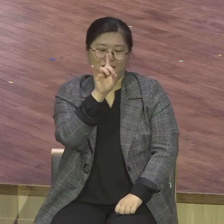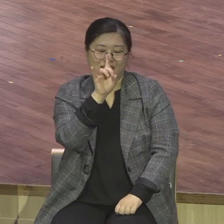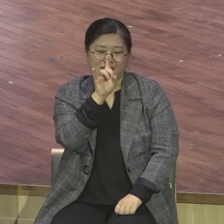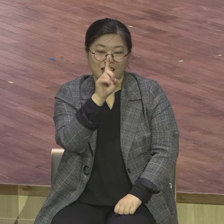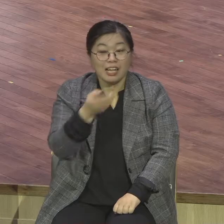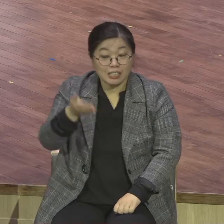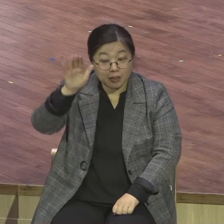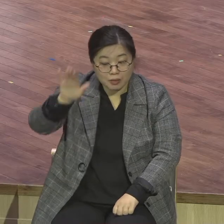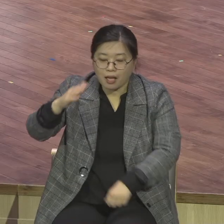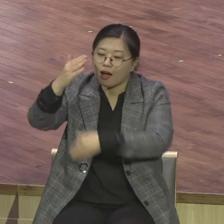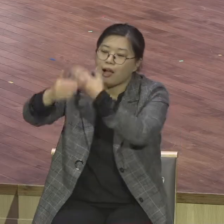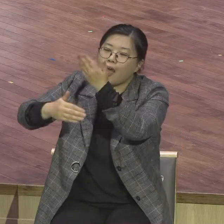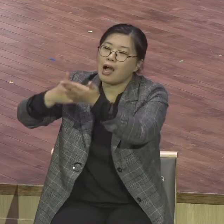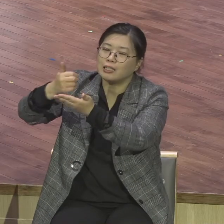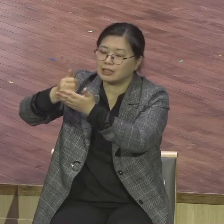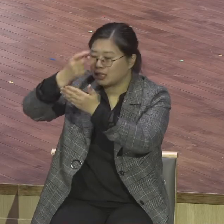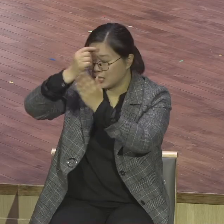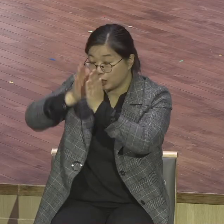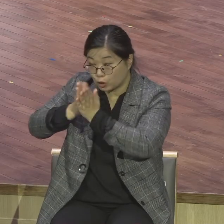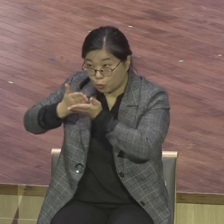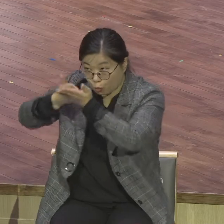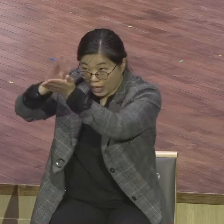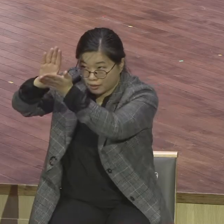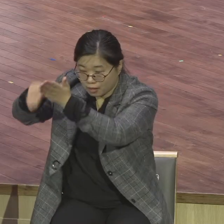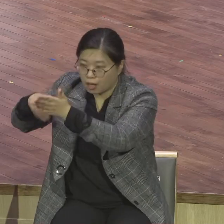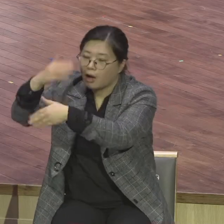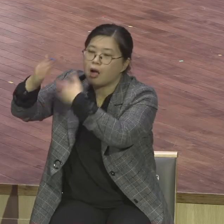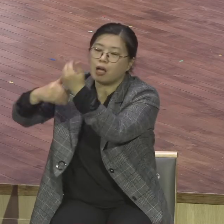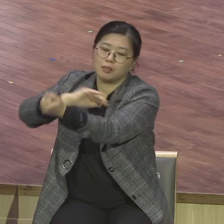기도할 수 있는 특권을 가졌기 때문에 가능합니다.